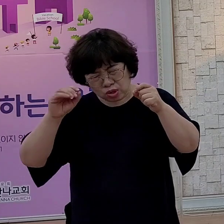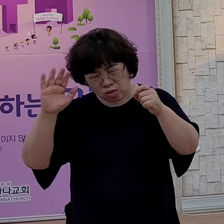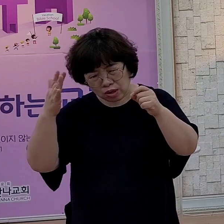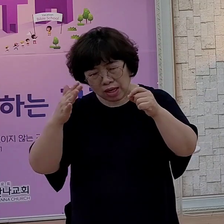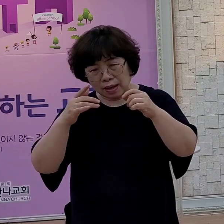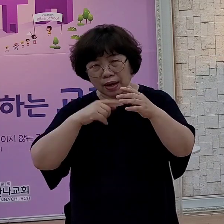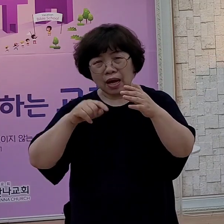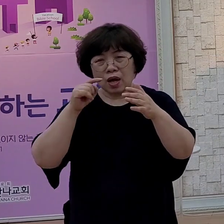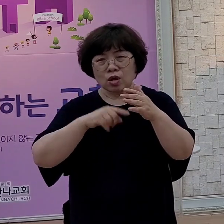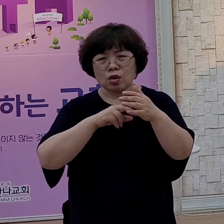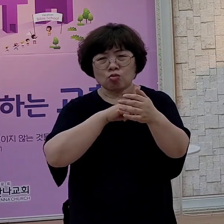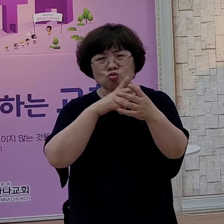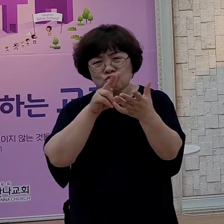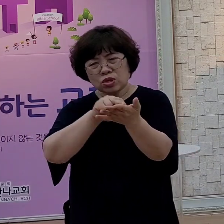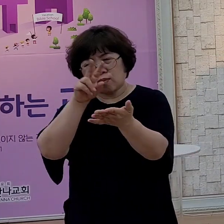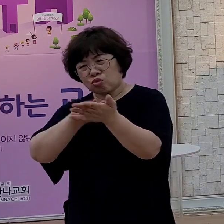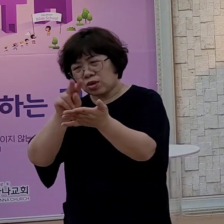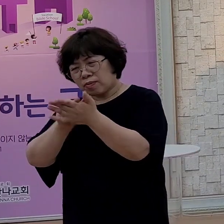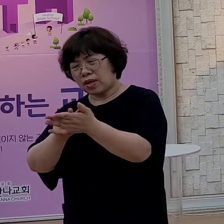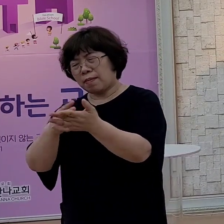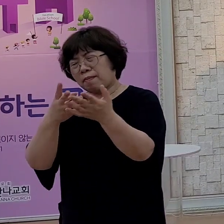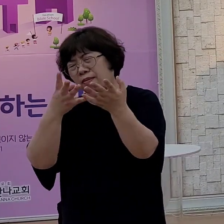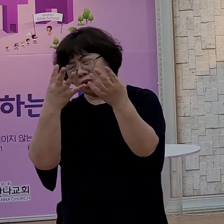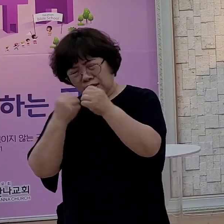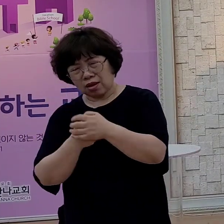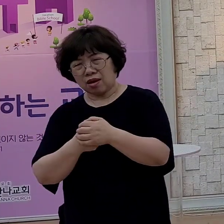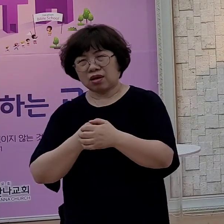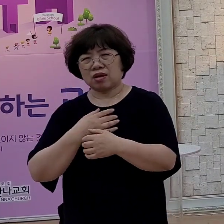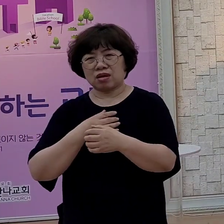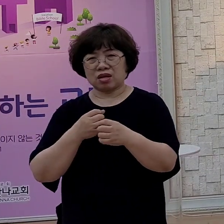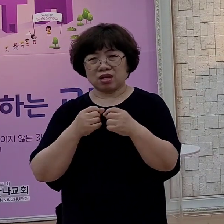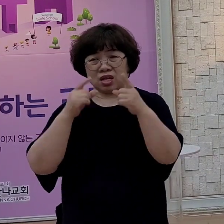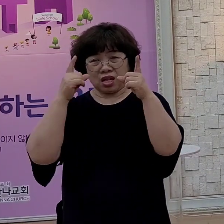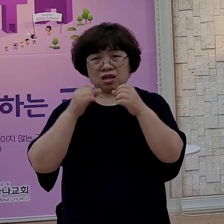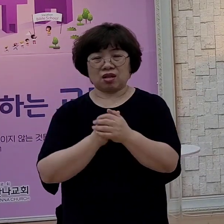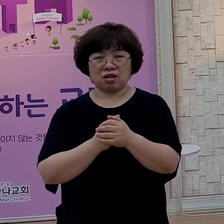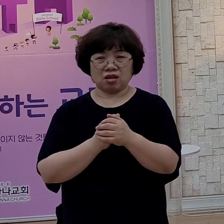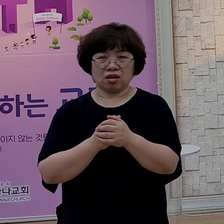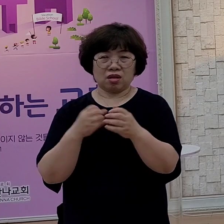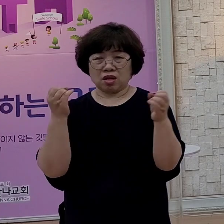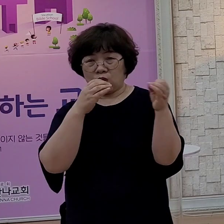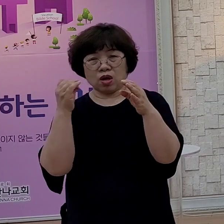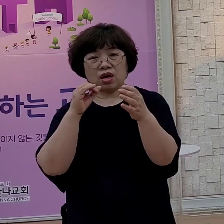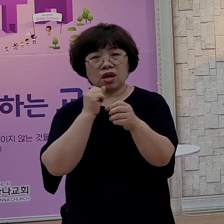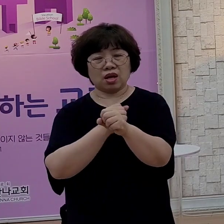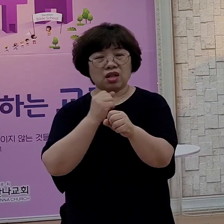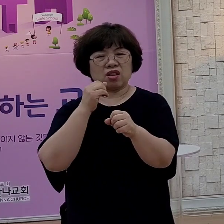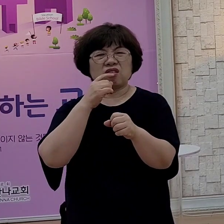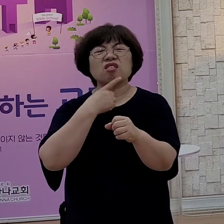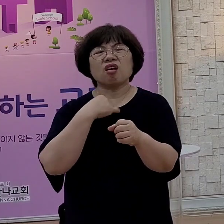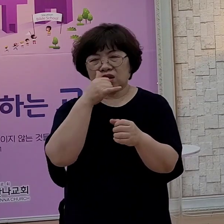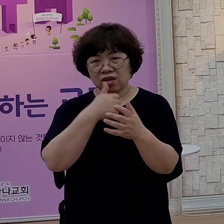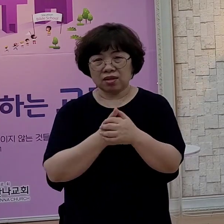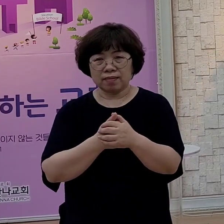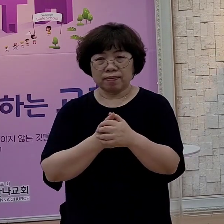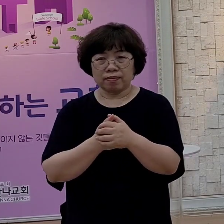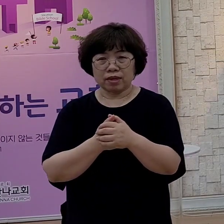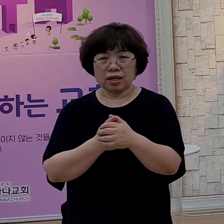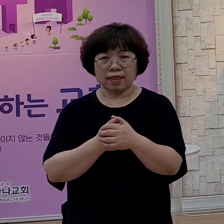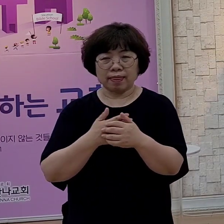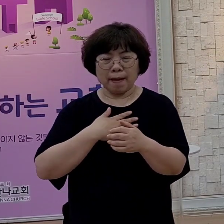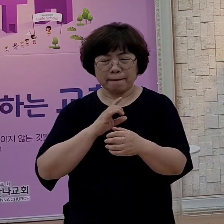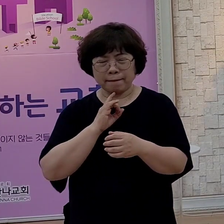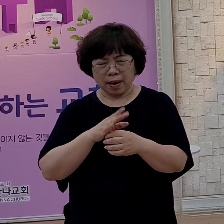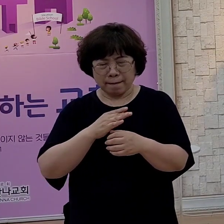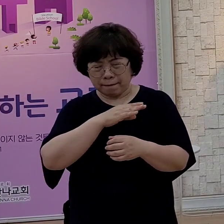얼마나 큰 문제를 일으키고 있는지. 자기들만 예수 잘 믿고 자기들만 지금 진리를 따라가고 나머지 성도들은 그냥